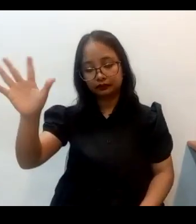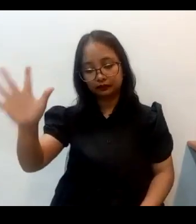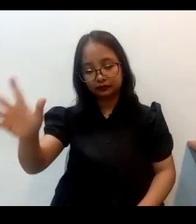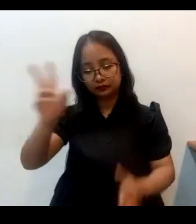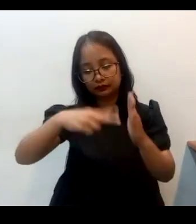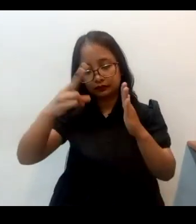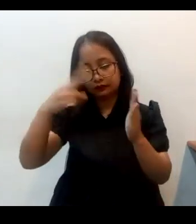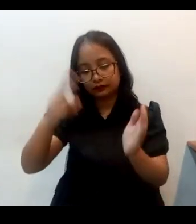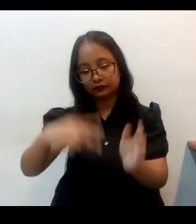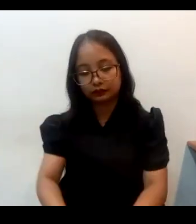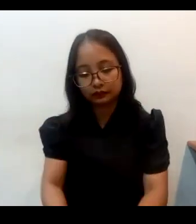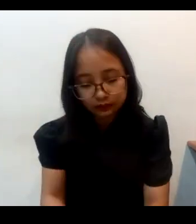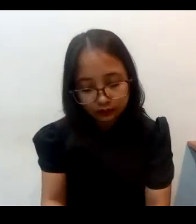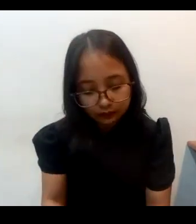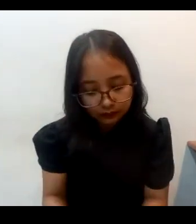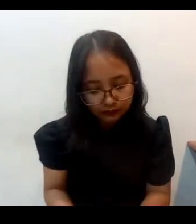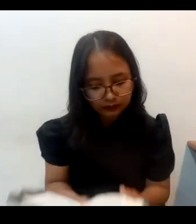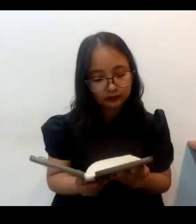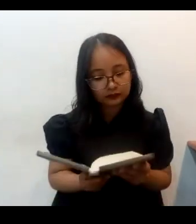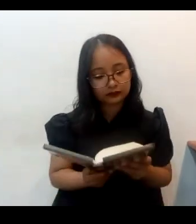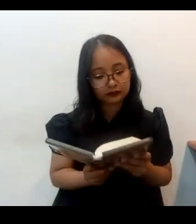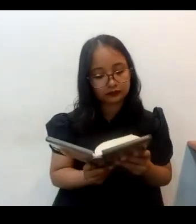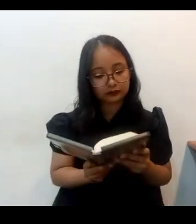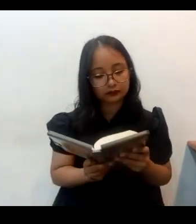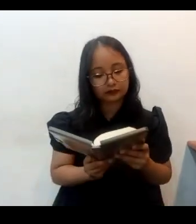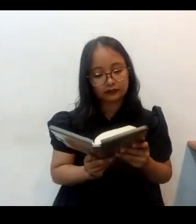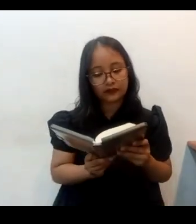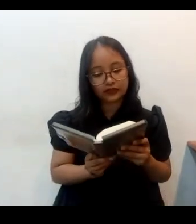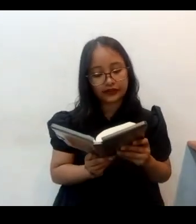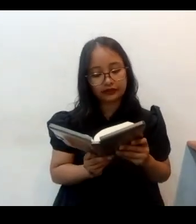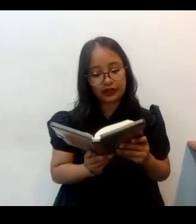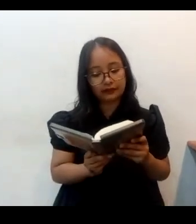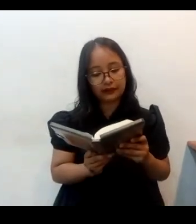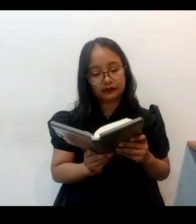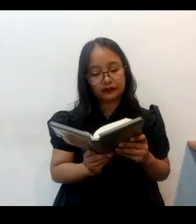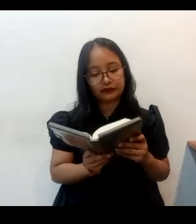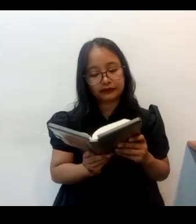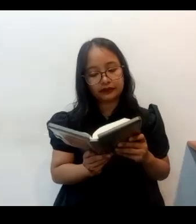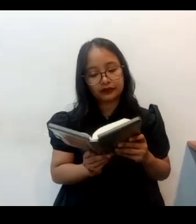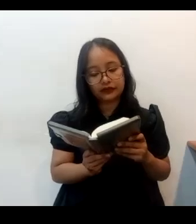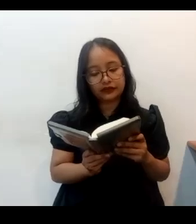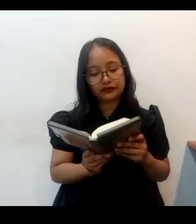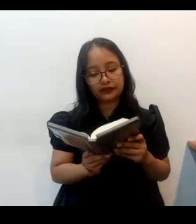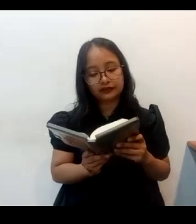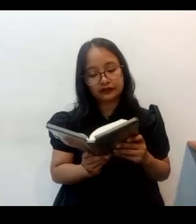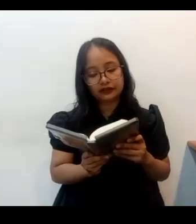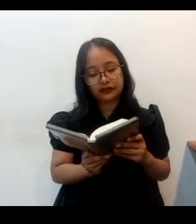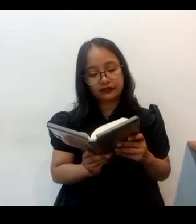sabay-sabay. 3, 2, 1. Nabalitaan ni Jesus na siya ay pinalayas nila at nang kanyang makita siya ay sinabi